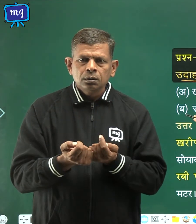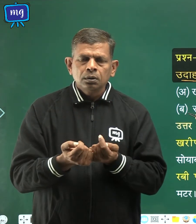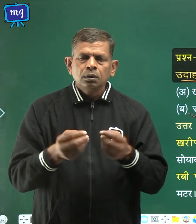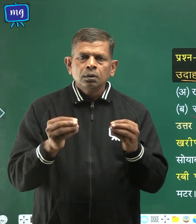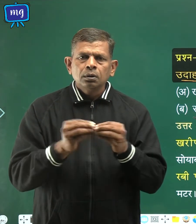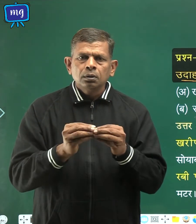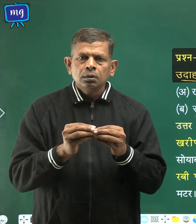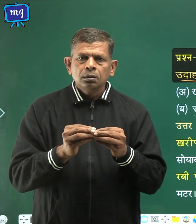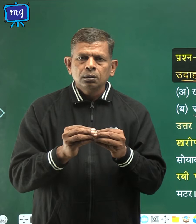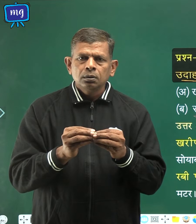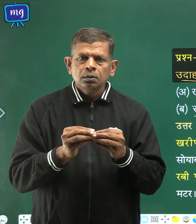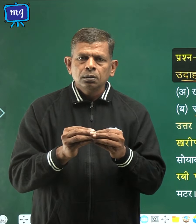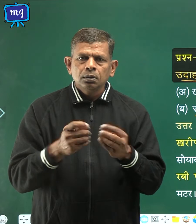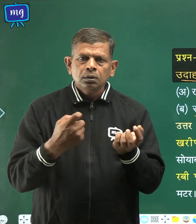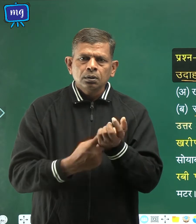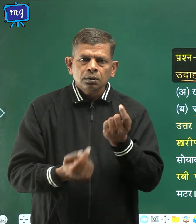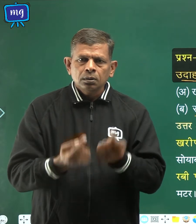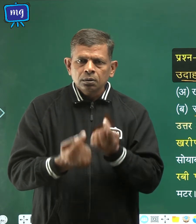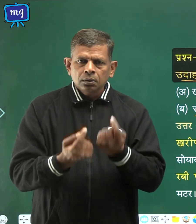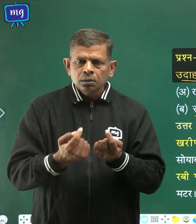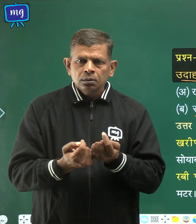ब, रबी फसल।